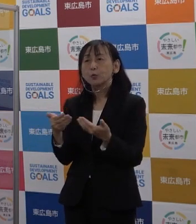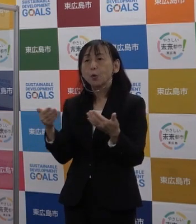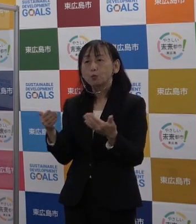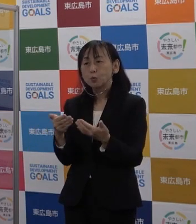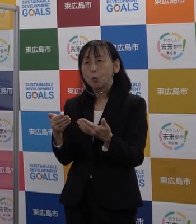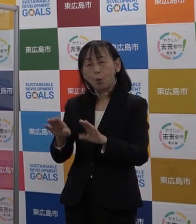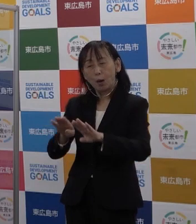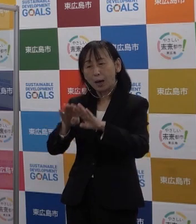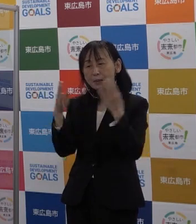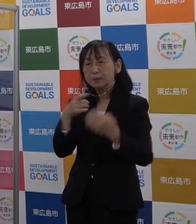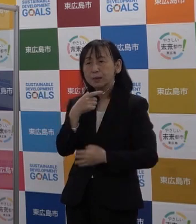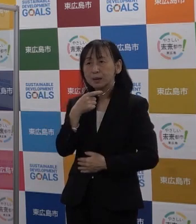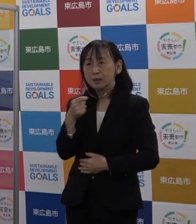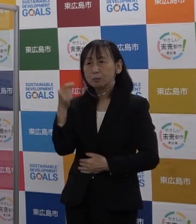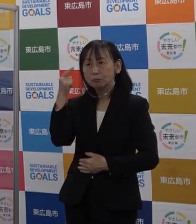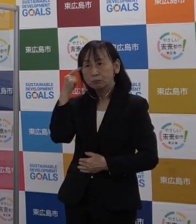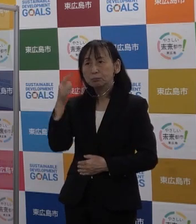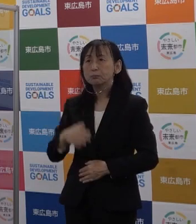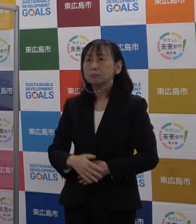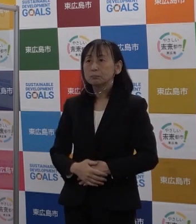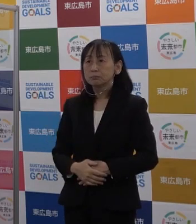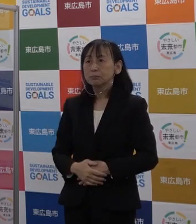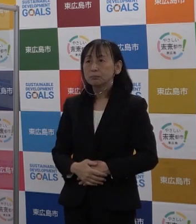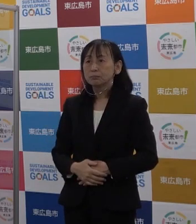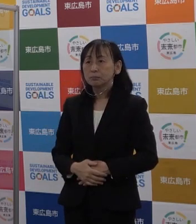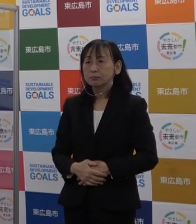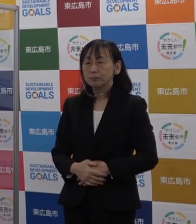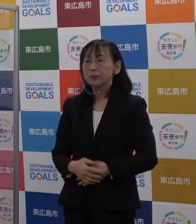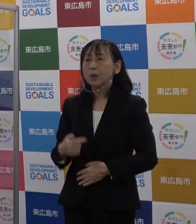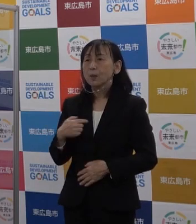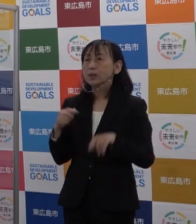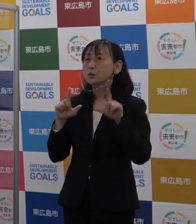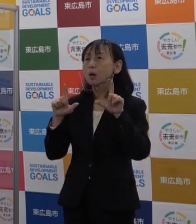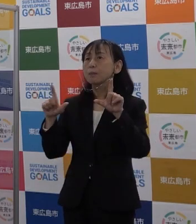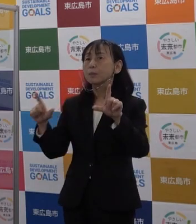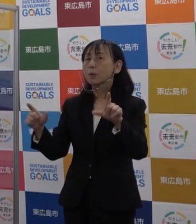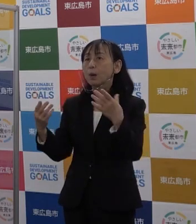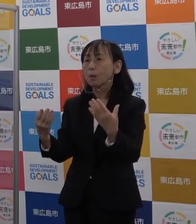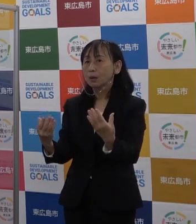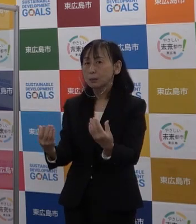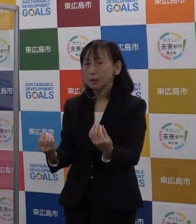たいということであります。私からの発表は以上であります。